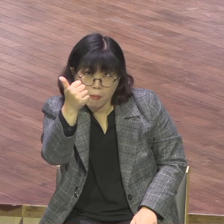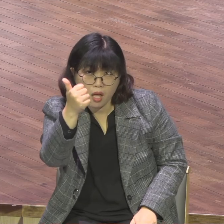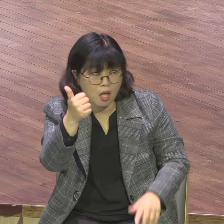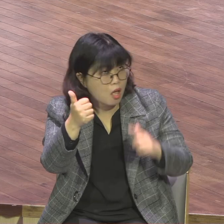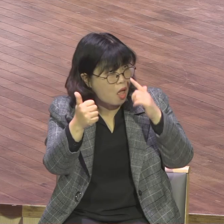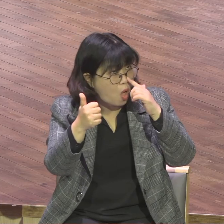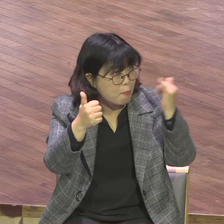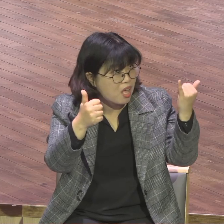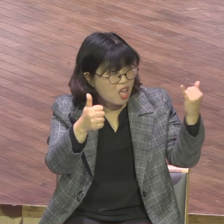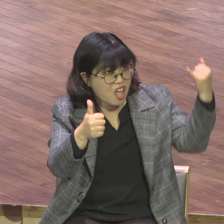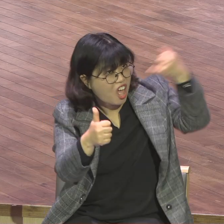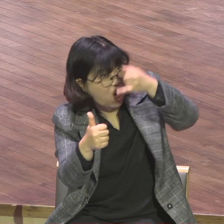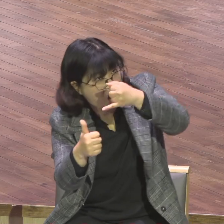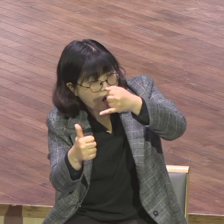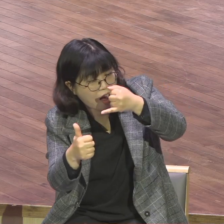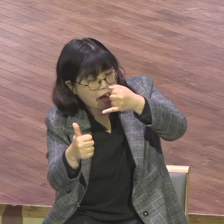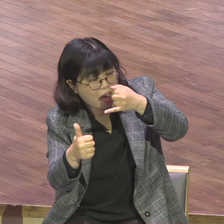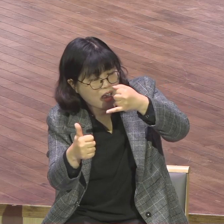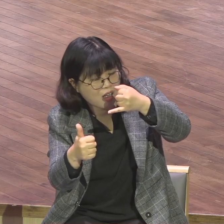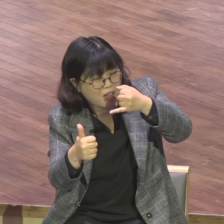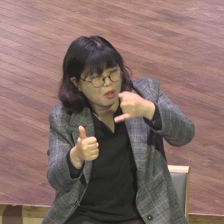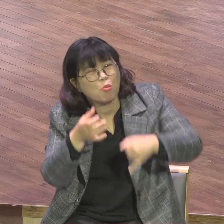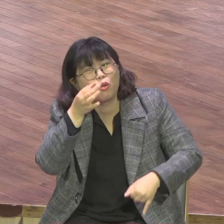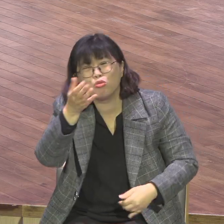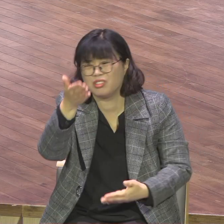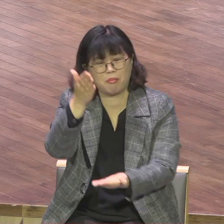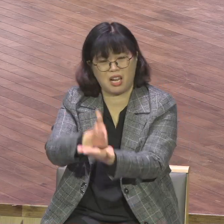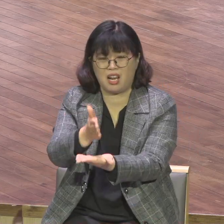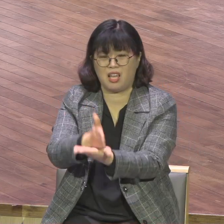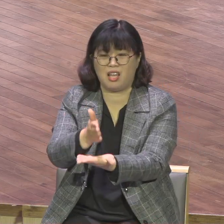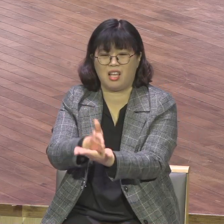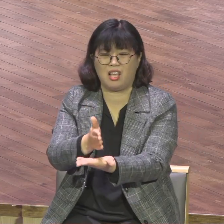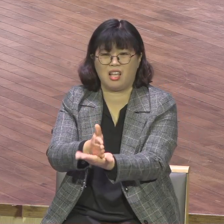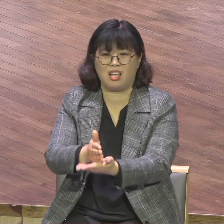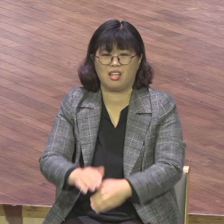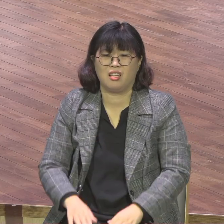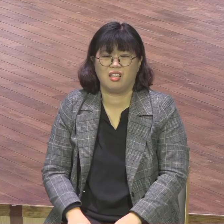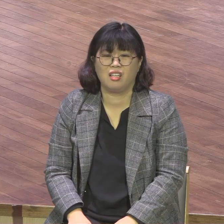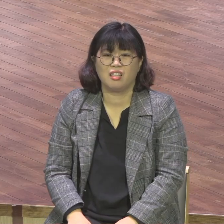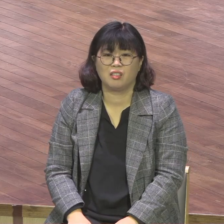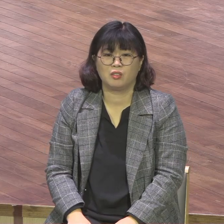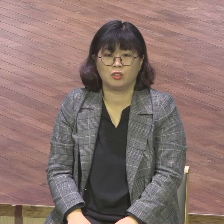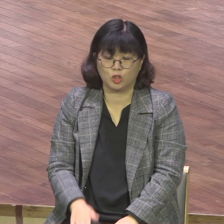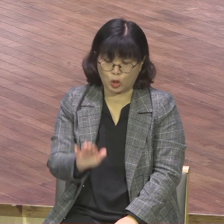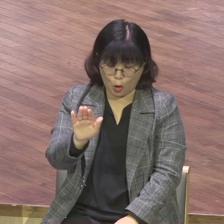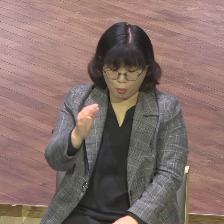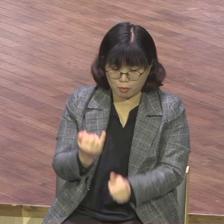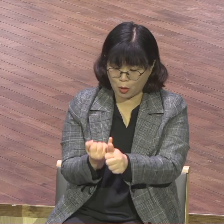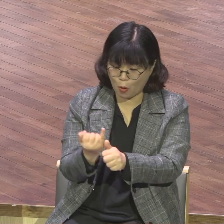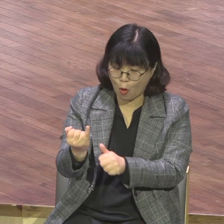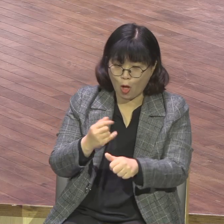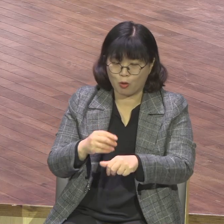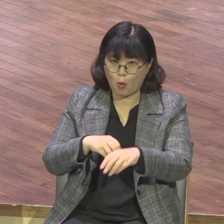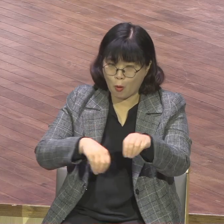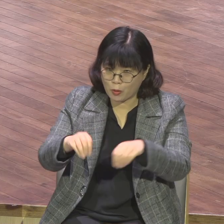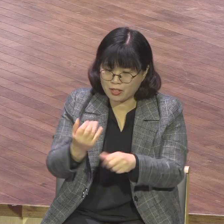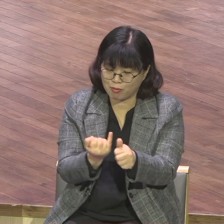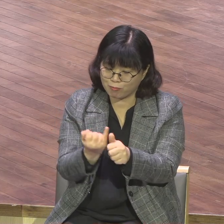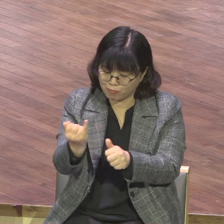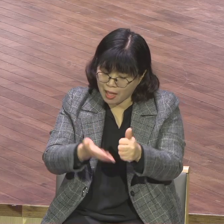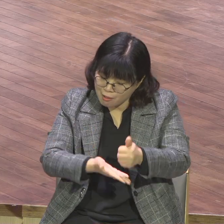아버지를 인정하고 권위를 세워주고 너의 아버지를 자랑하고 이래 아내가 해줘야 자식들도